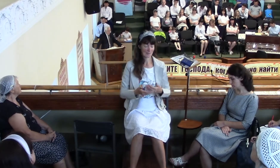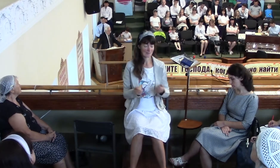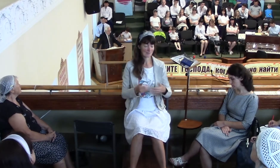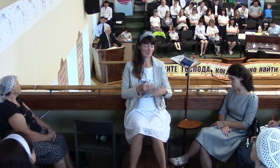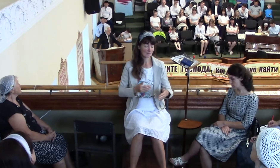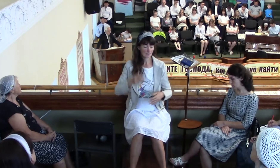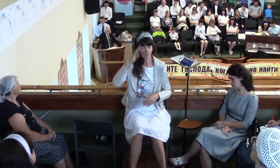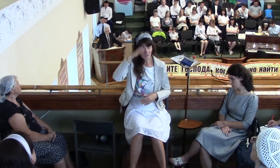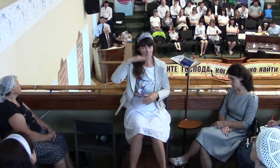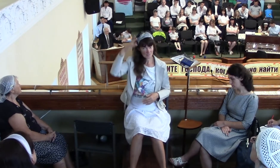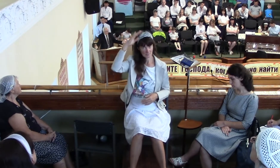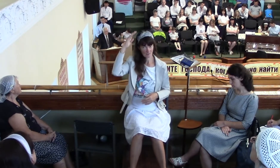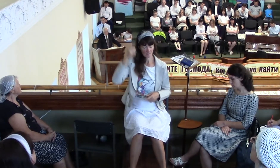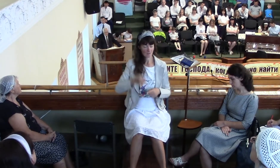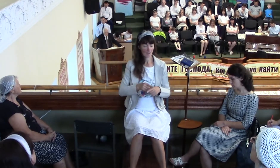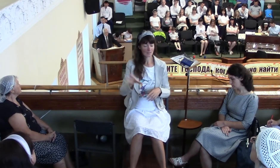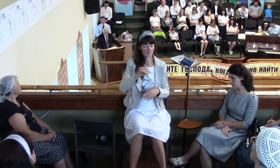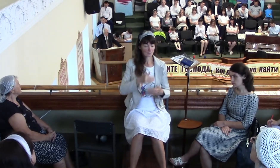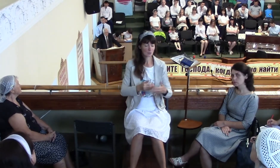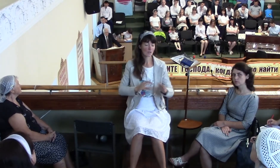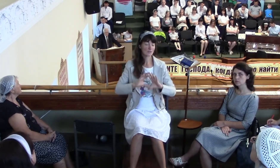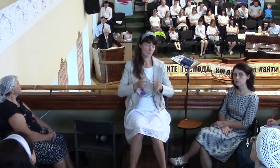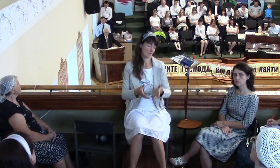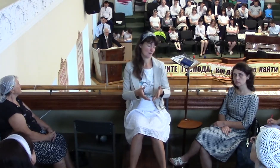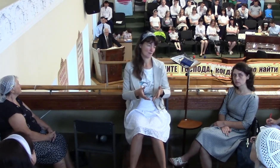сего. Просто тест.